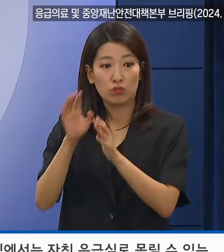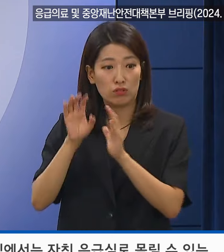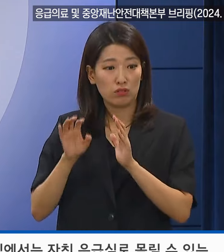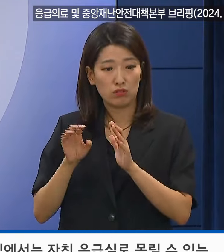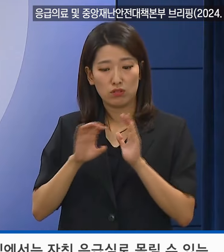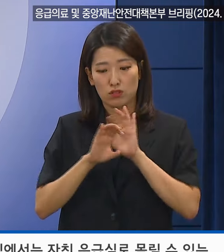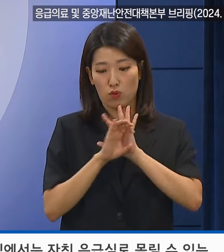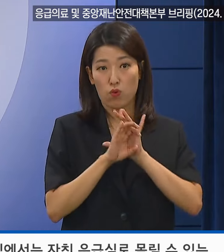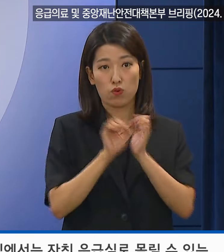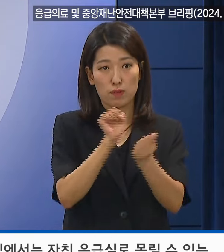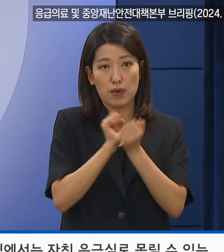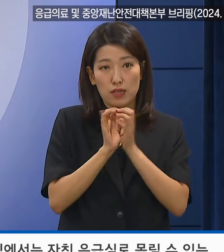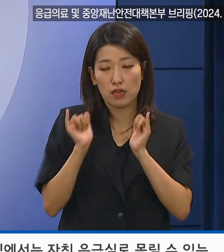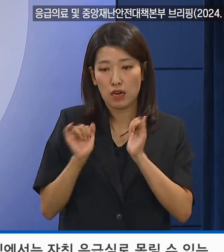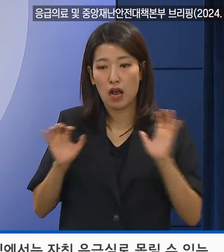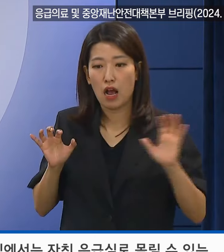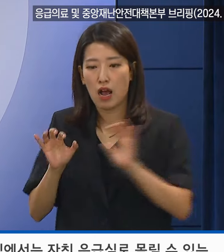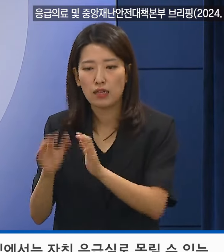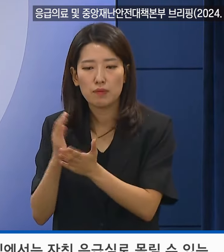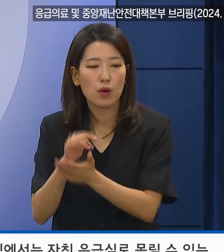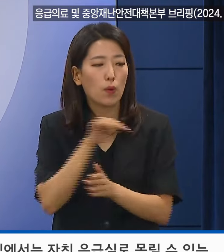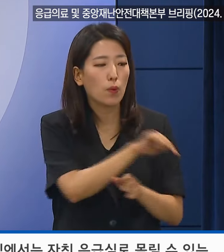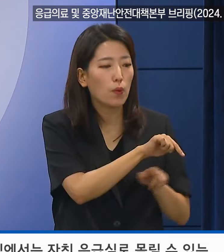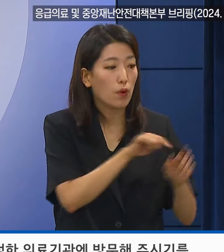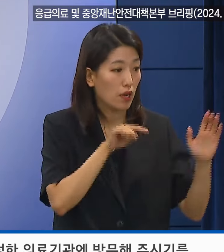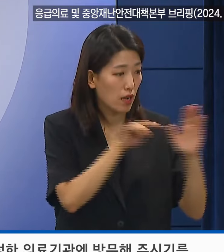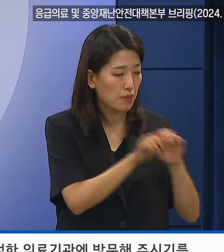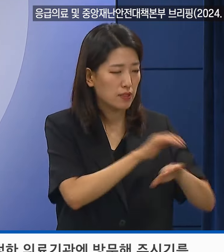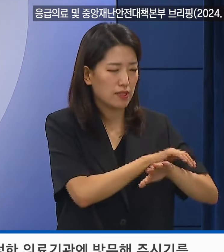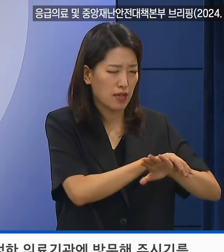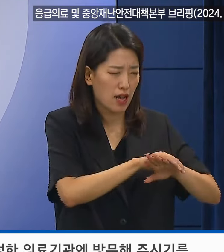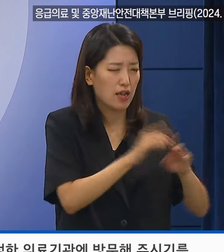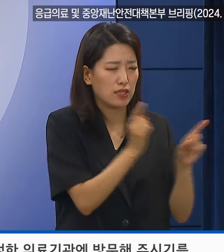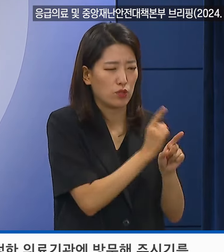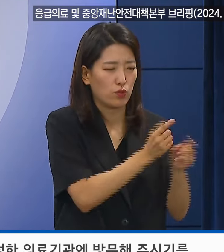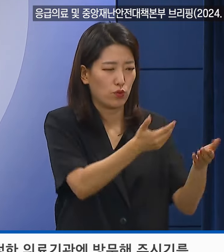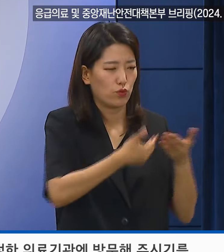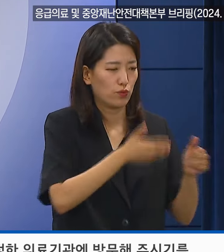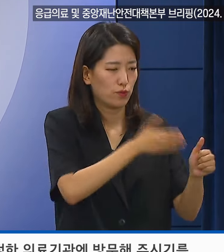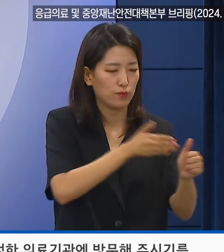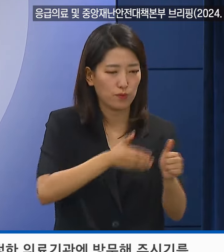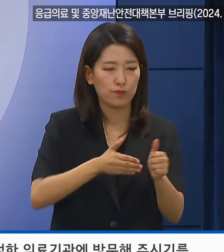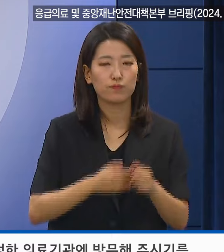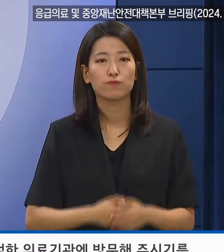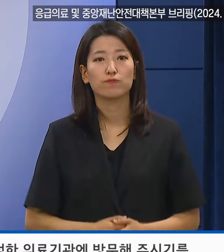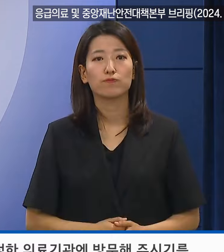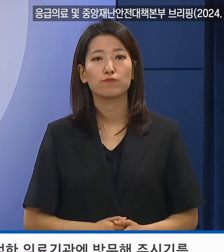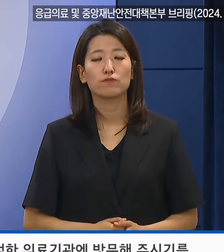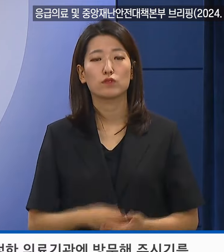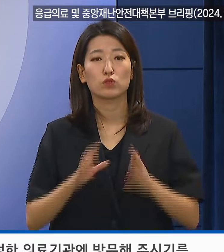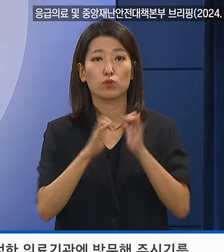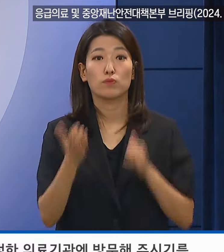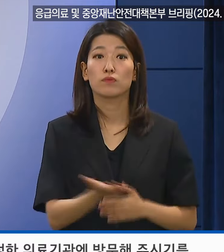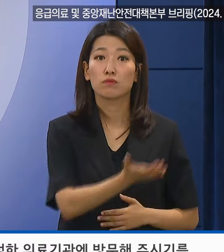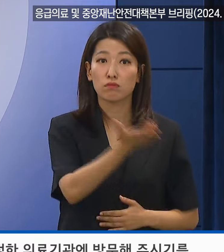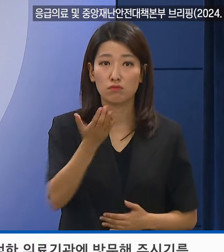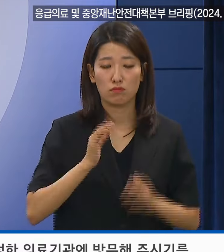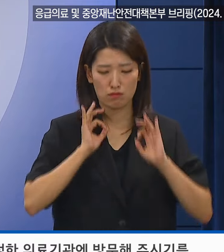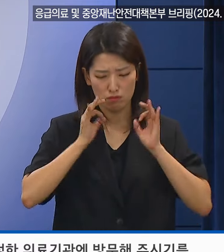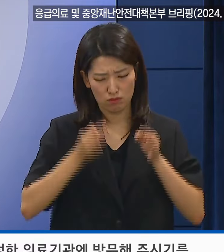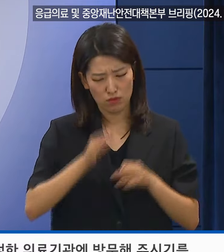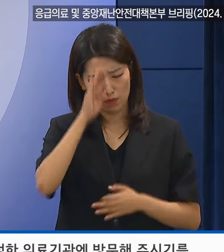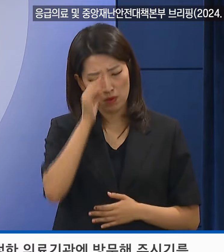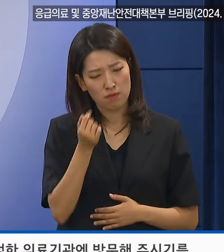환자를 잘 치료해 주실 것을 부탁드립니다. 아울러 국민께서도 질환의 중증도에 따라